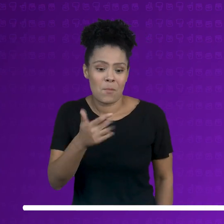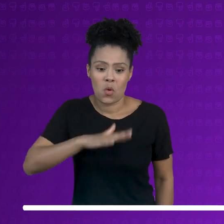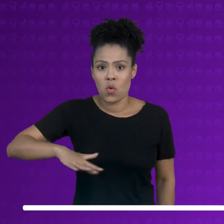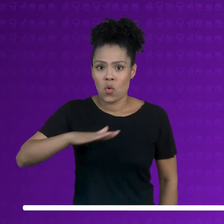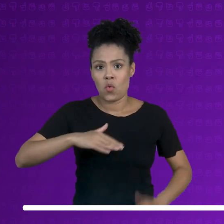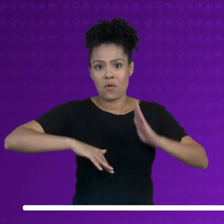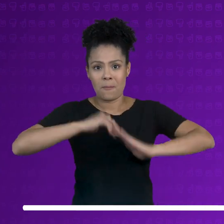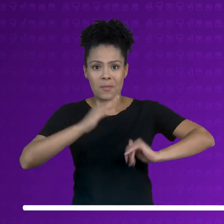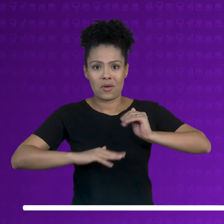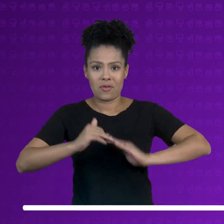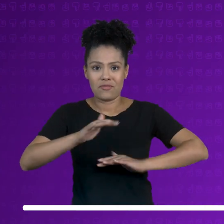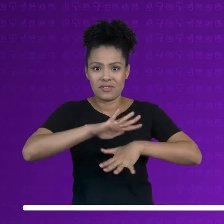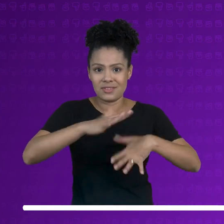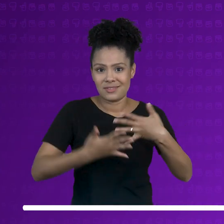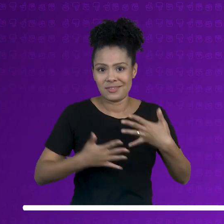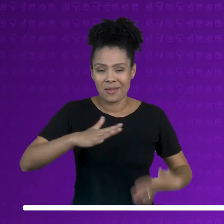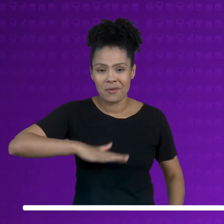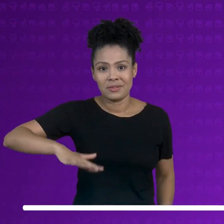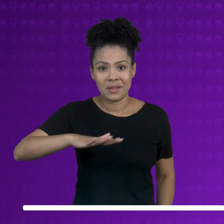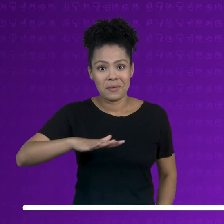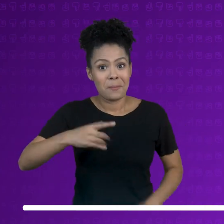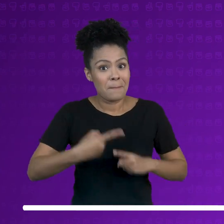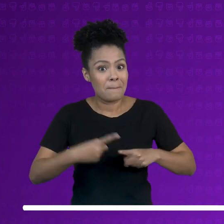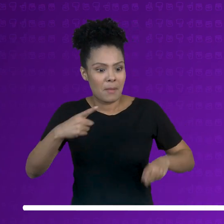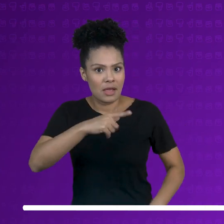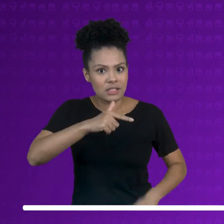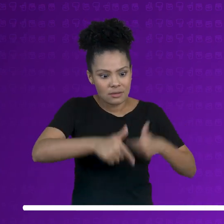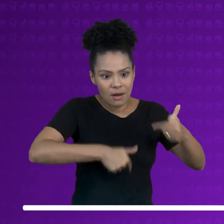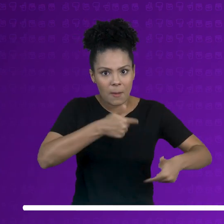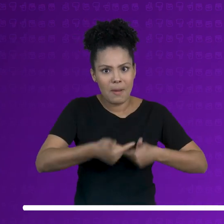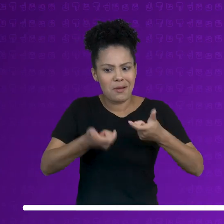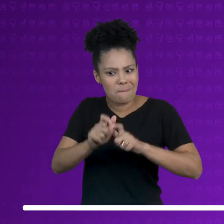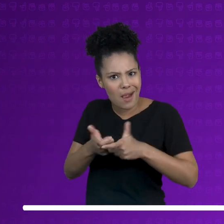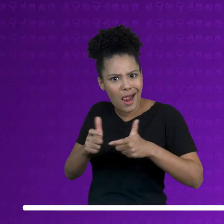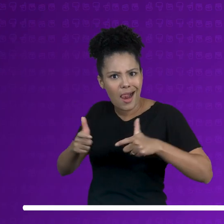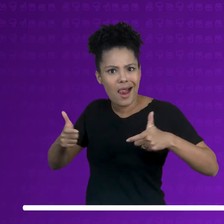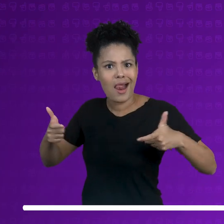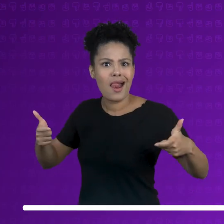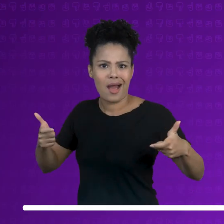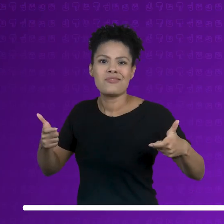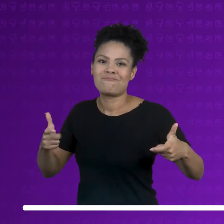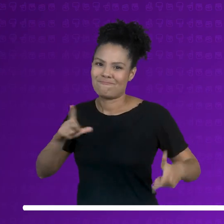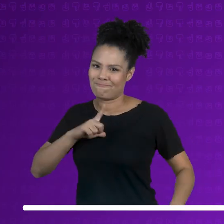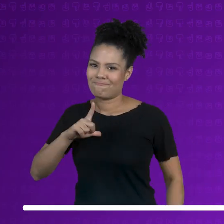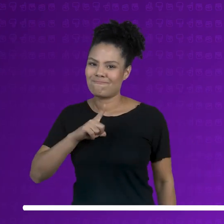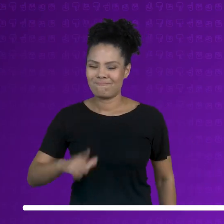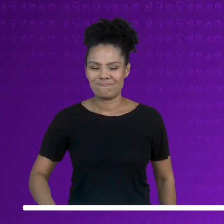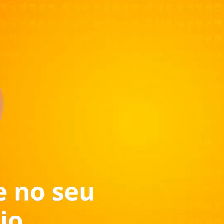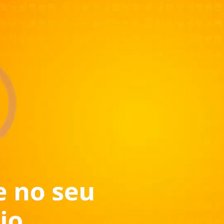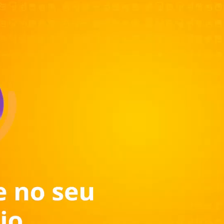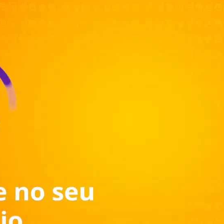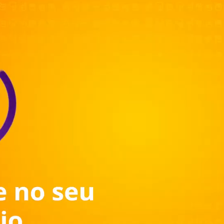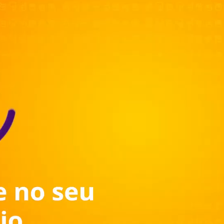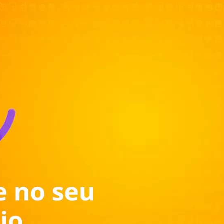qualificação na área e uma grande demanda de exigências do mercado de trabalho.